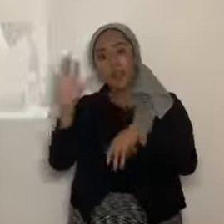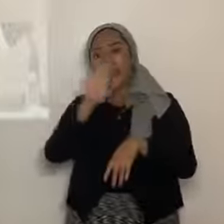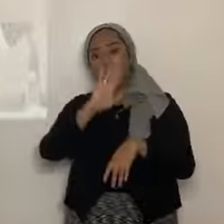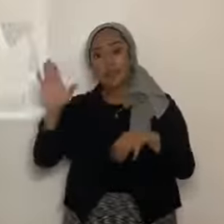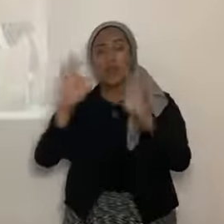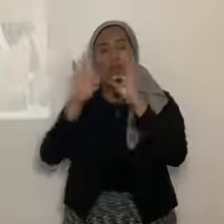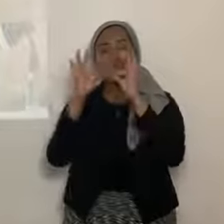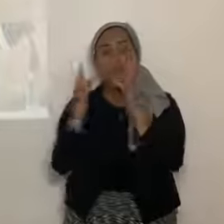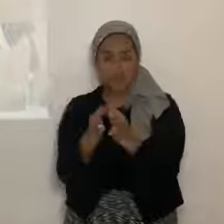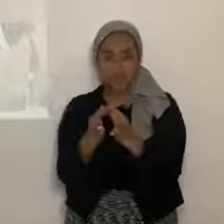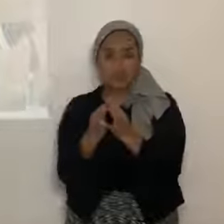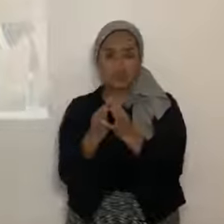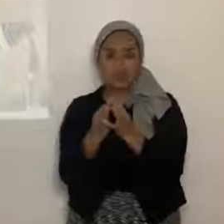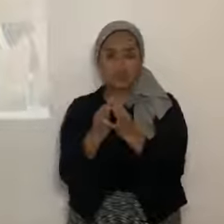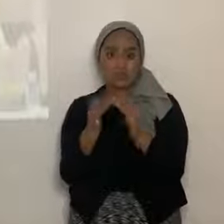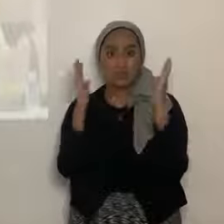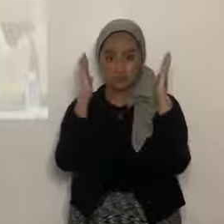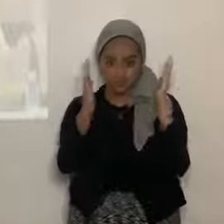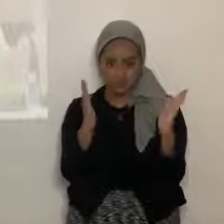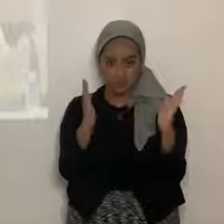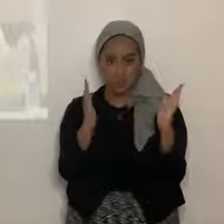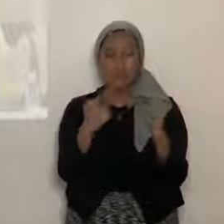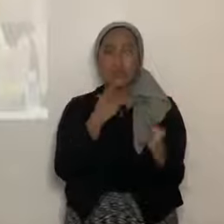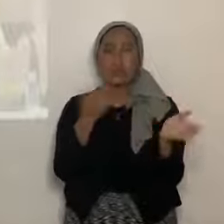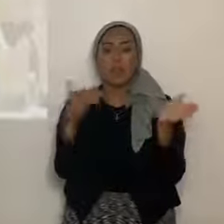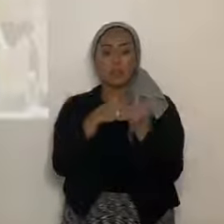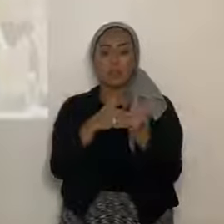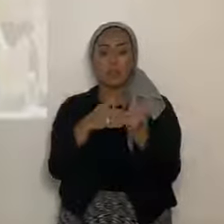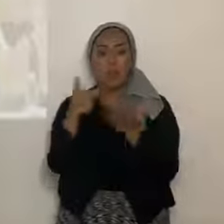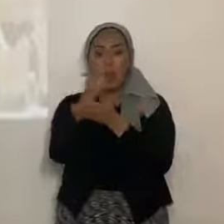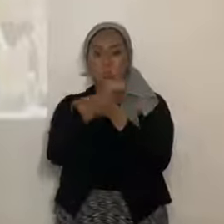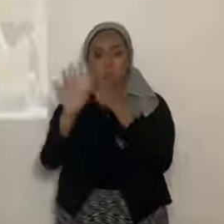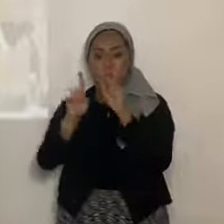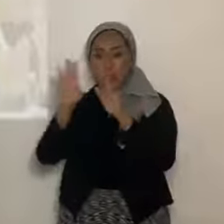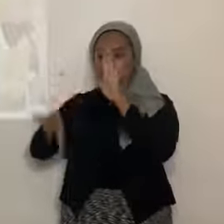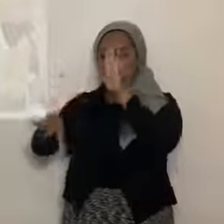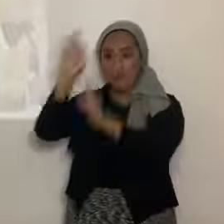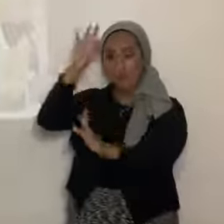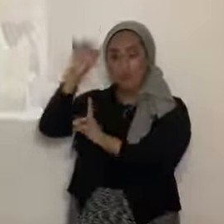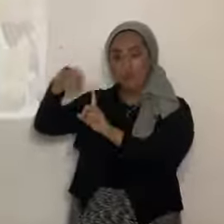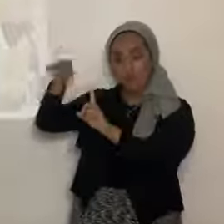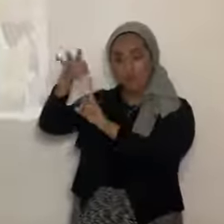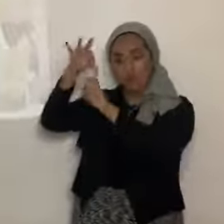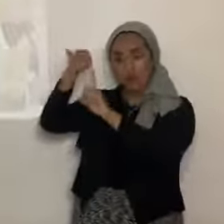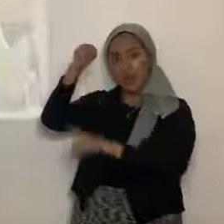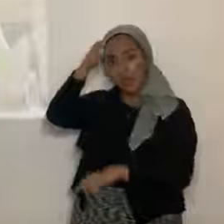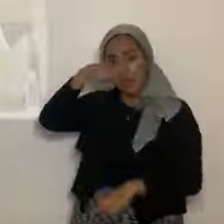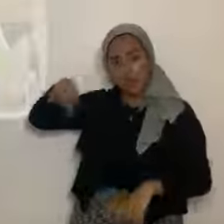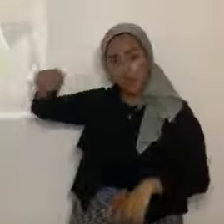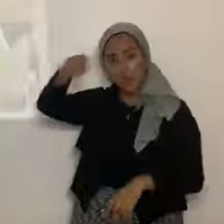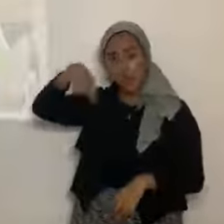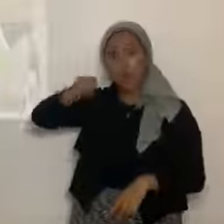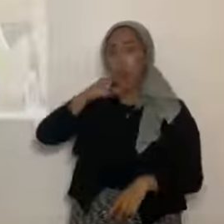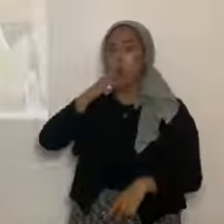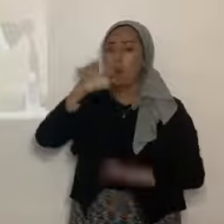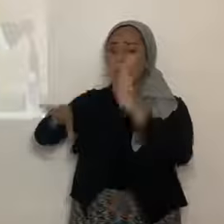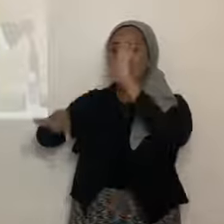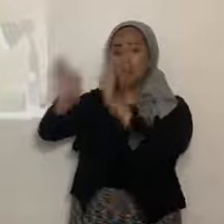familias. A ver, repito, los ungidos de Yahweh son aquellos que son llamados para el liderazgo